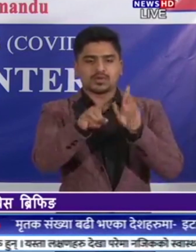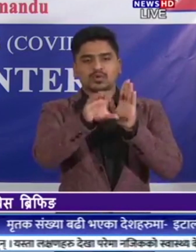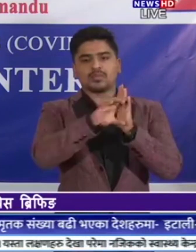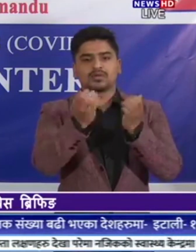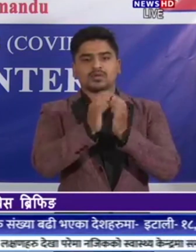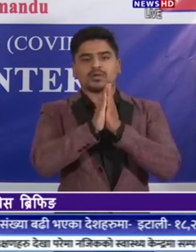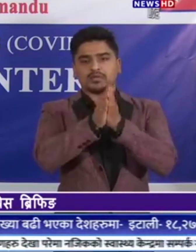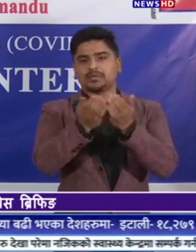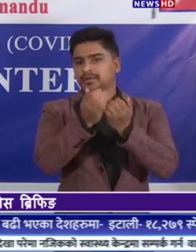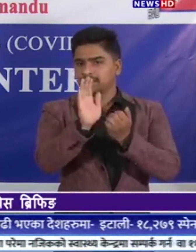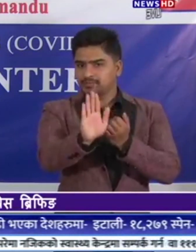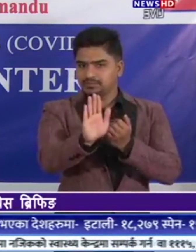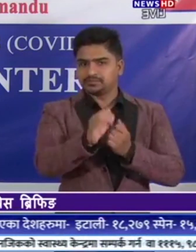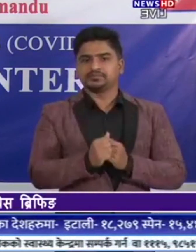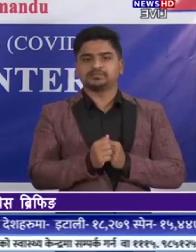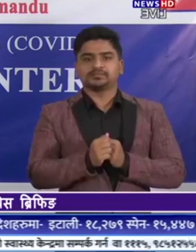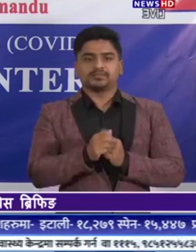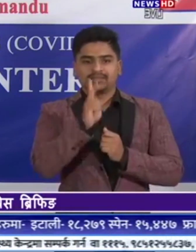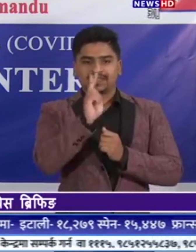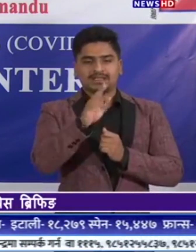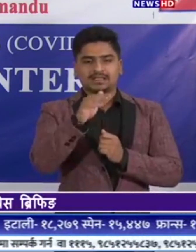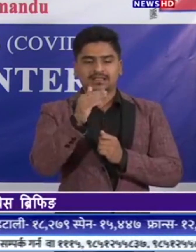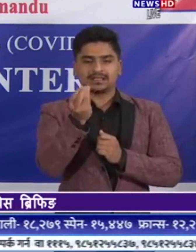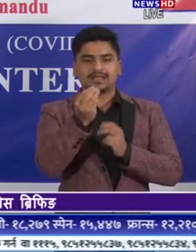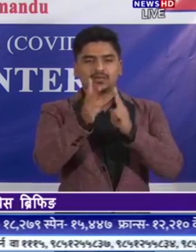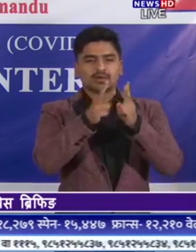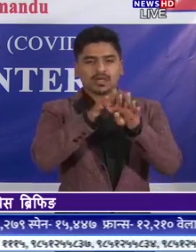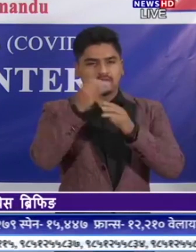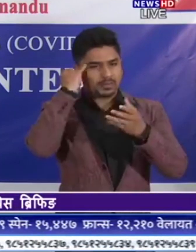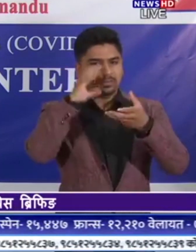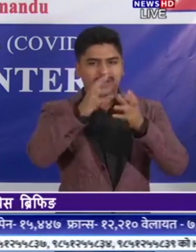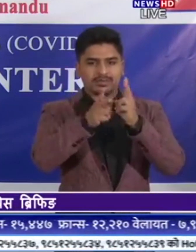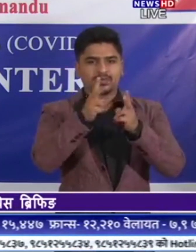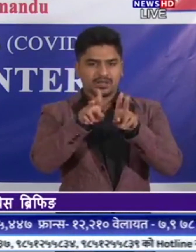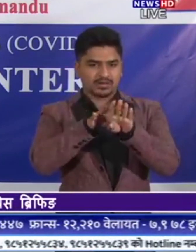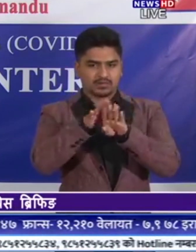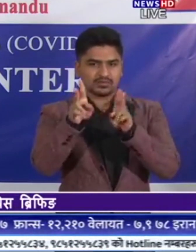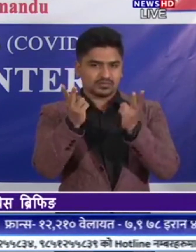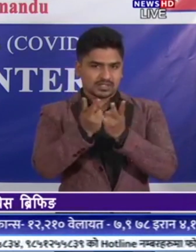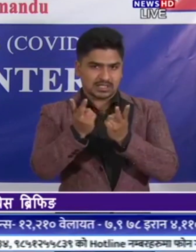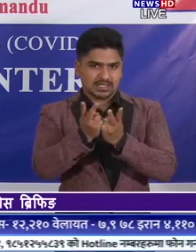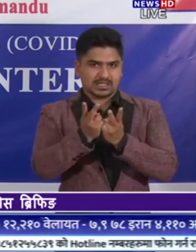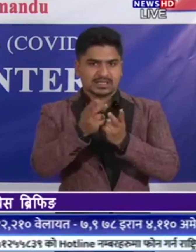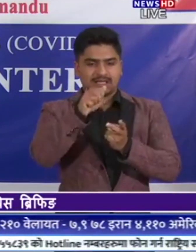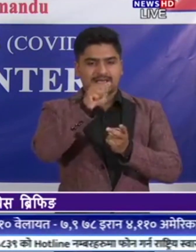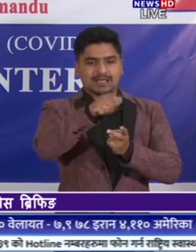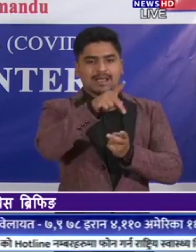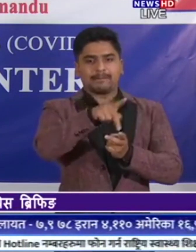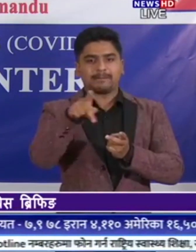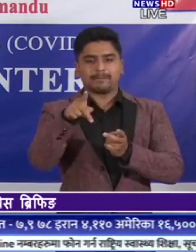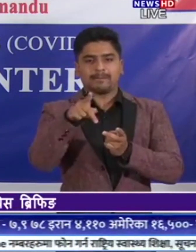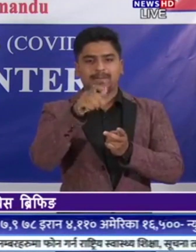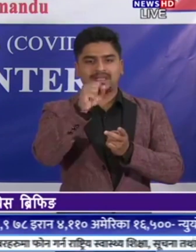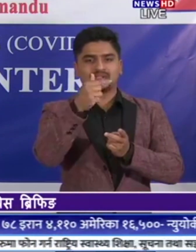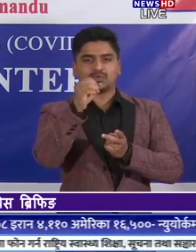धरुगर्दिनामे अन्रोधिक अन्रोधपनी करशों, तेसलाई अब के ही कुरा हरू, टेकनिकल कुरा, जसाई यो एप चाई, एप